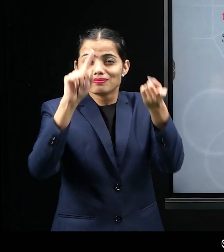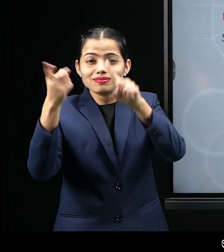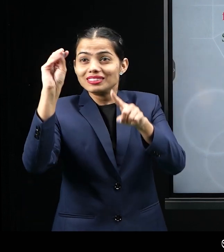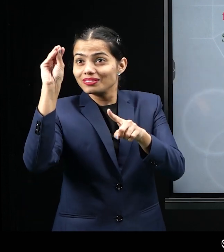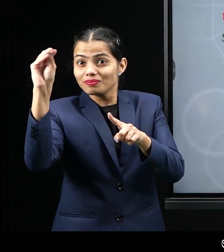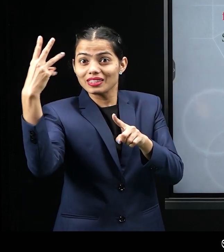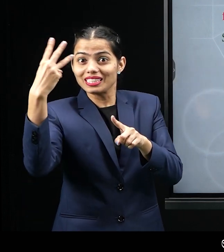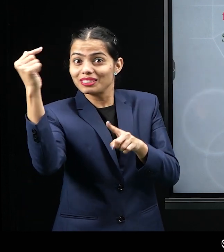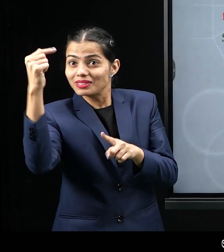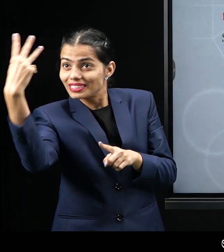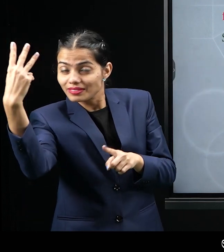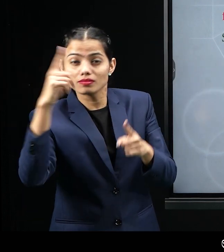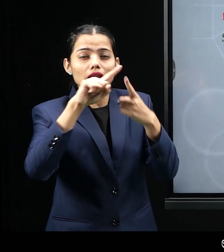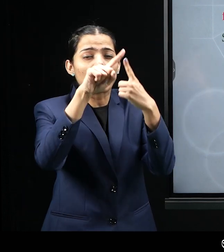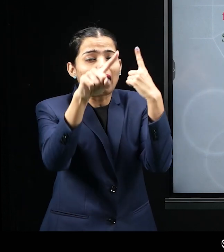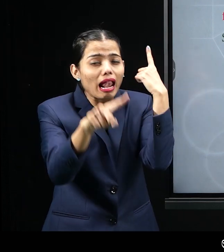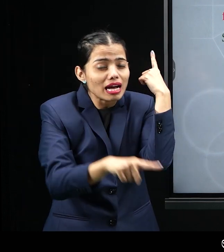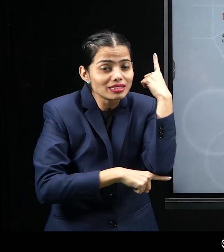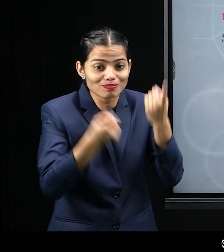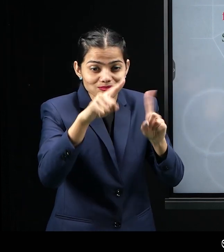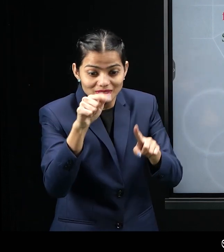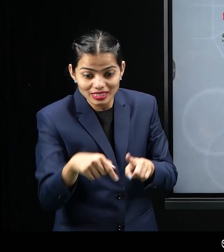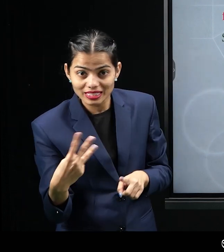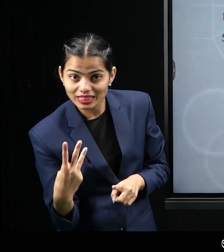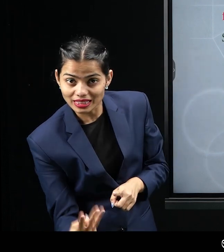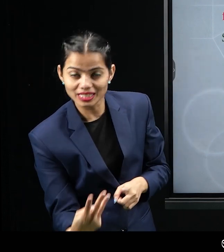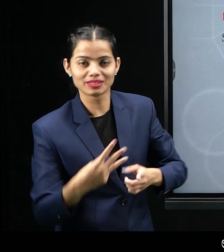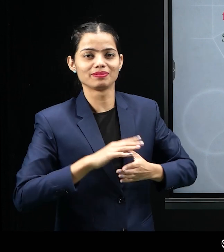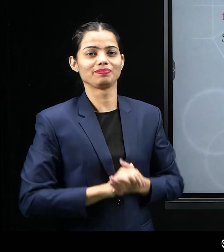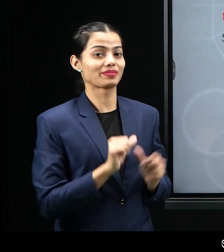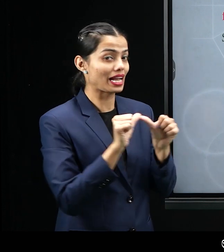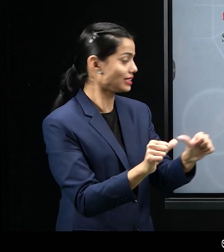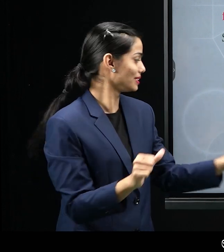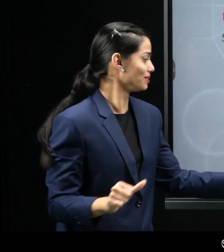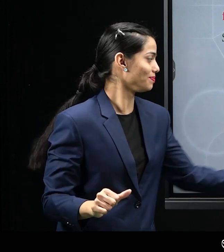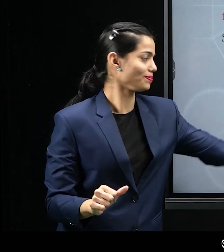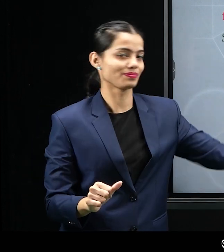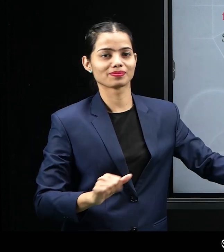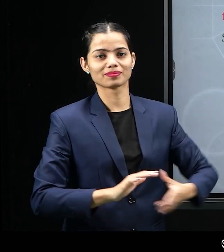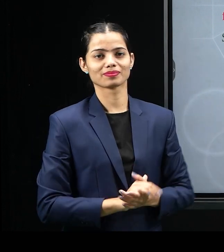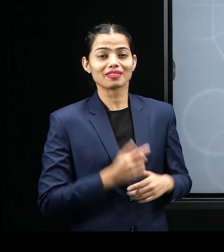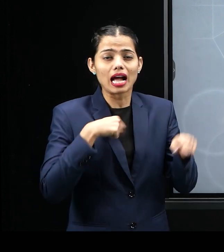ಆದ್ದರಿಂದ ಅಂಶ Q -3, ಶೇಷ R 3.